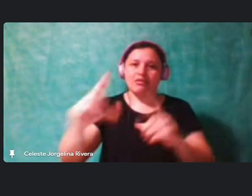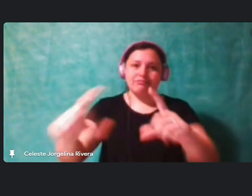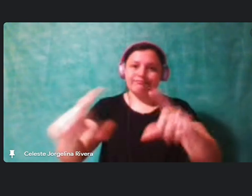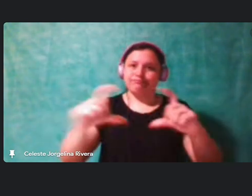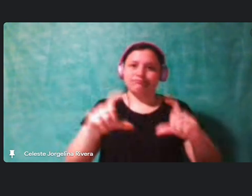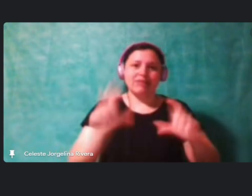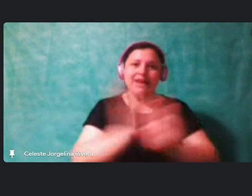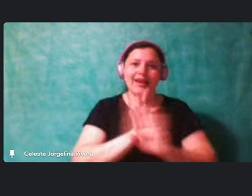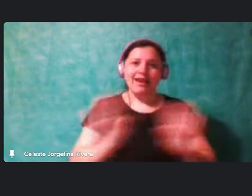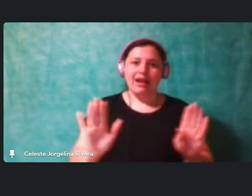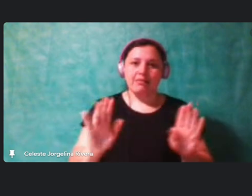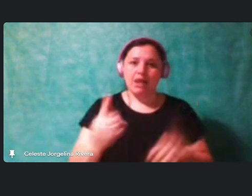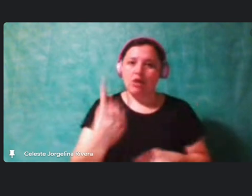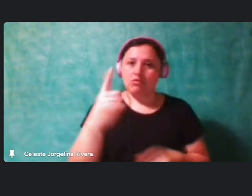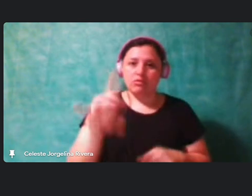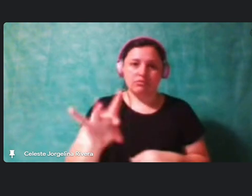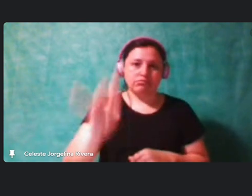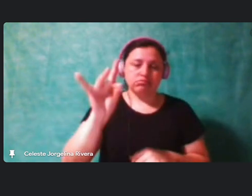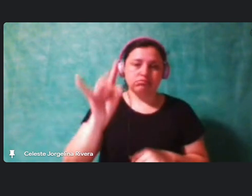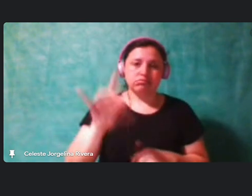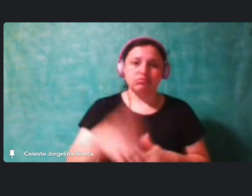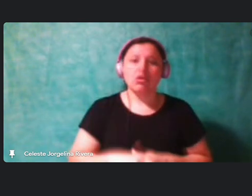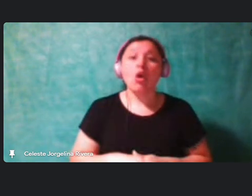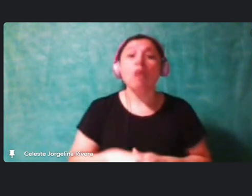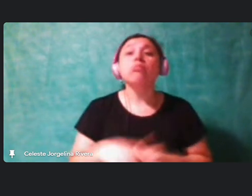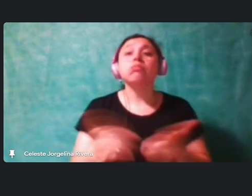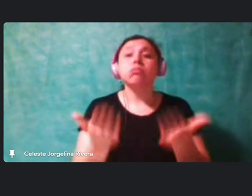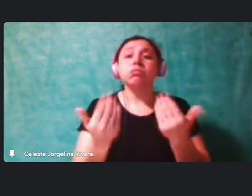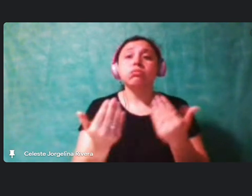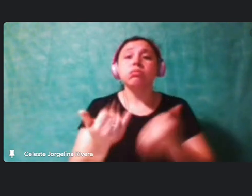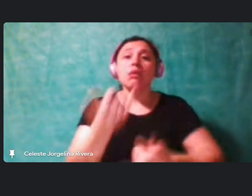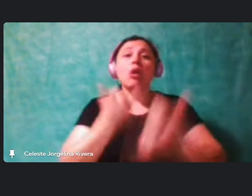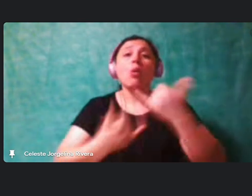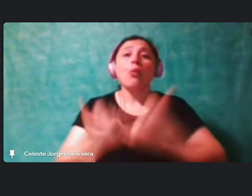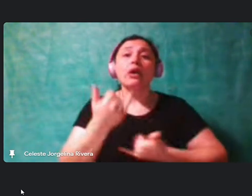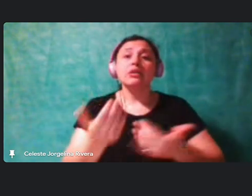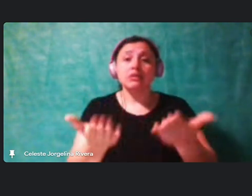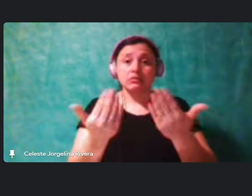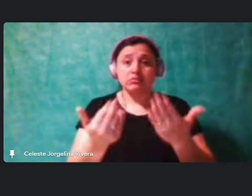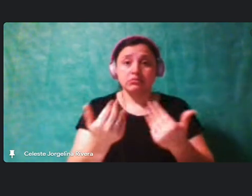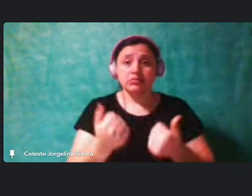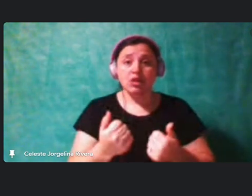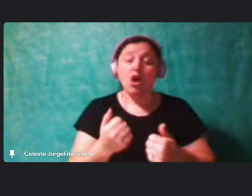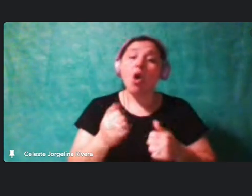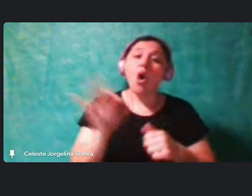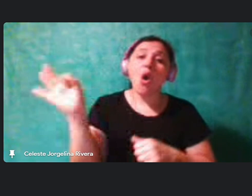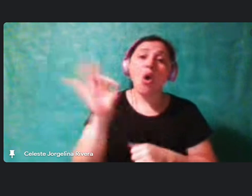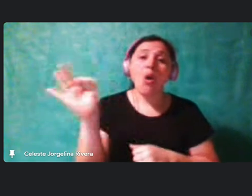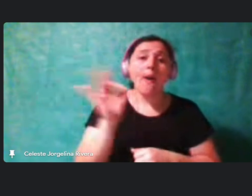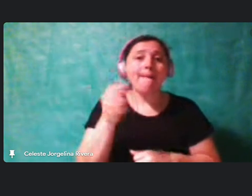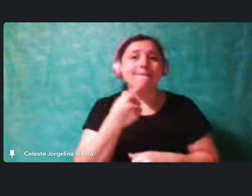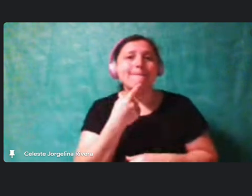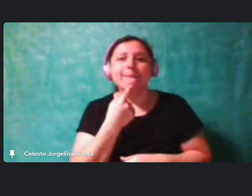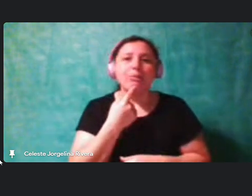¿Qué me pueden decir de esto? ¿O alguna pregunta de lo anterior? ¿Sí?